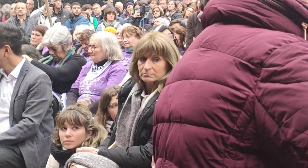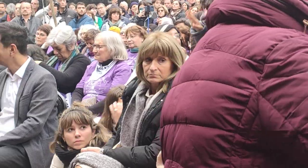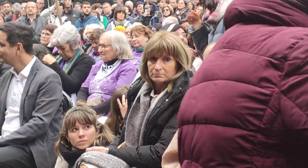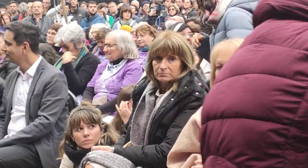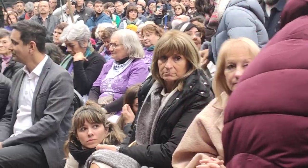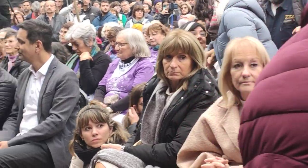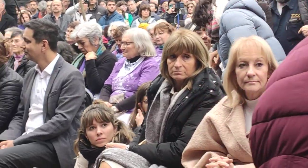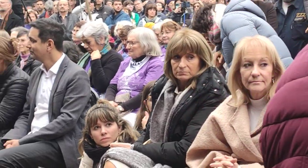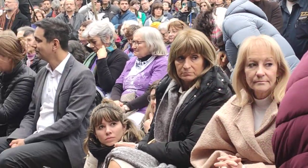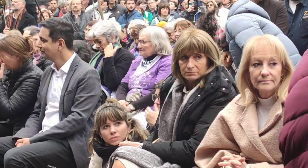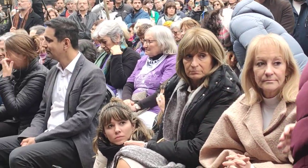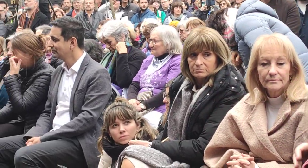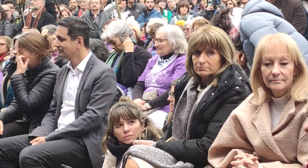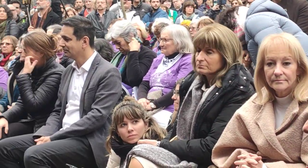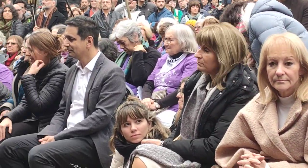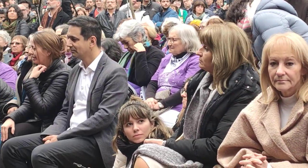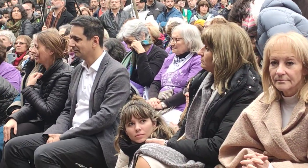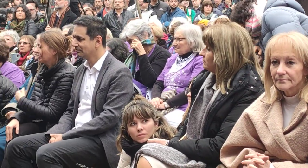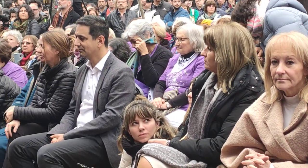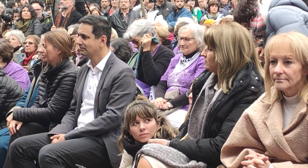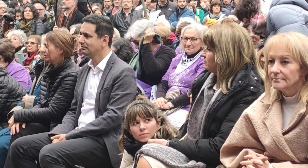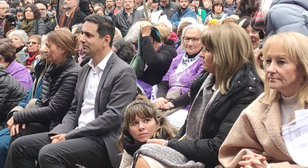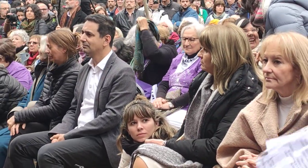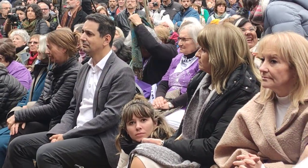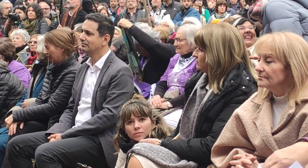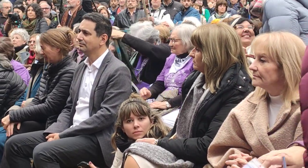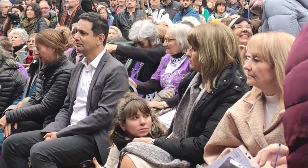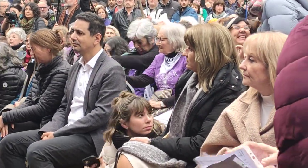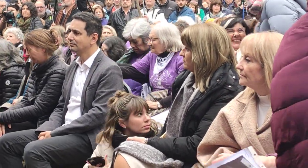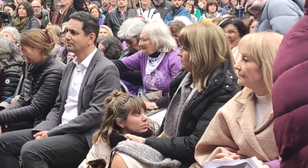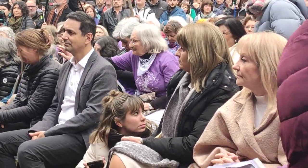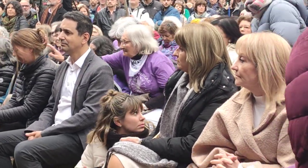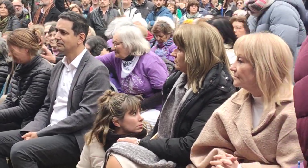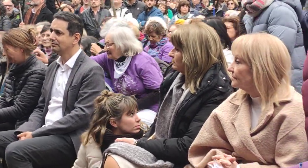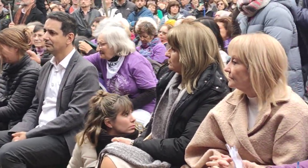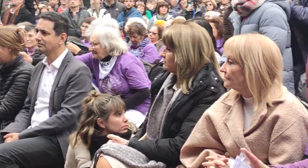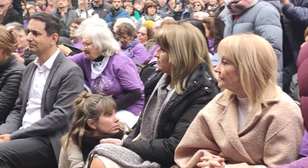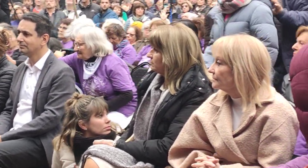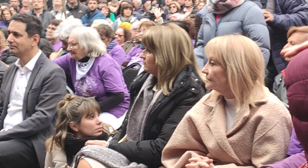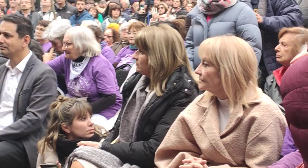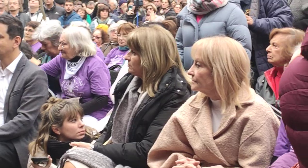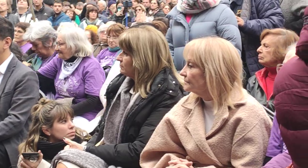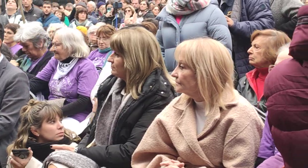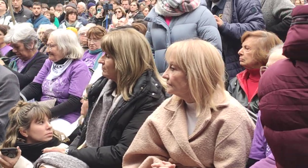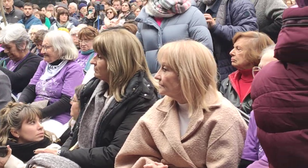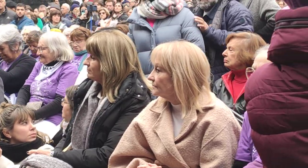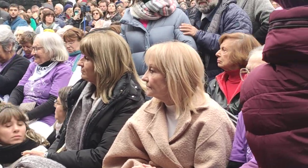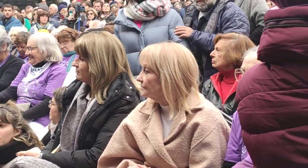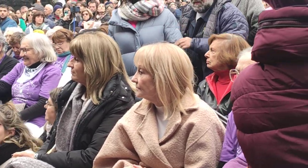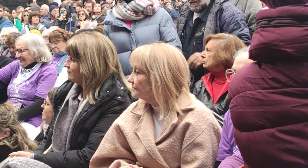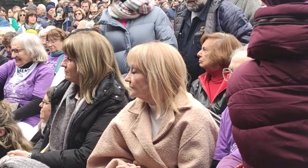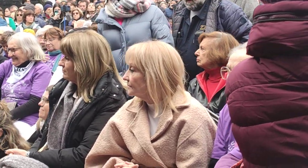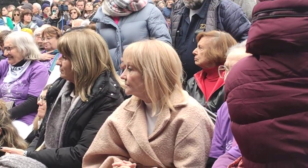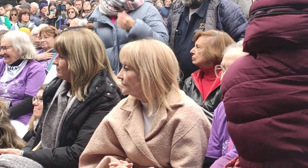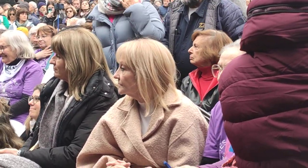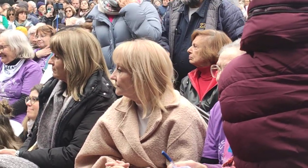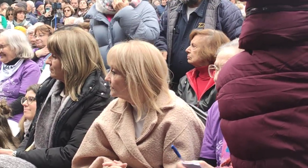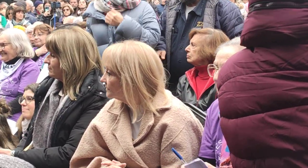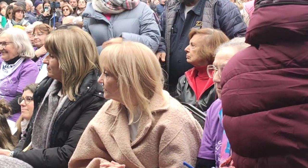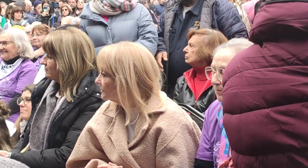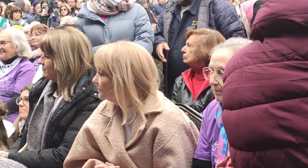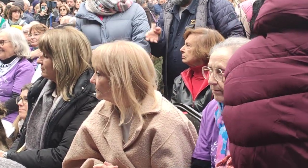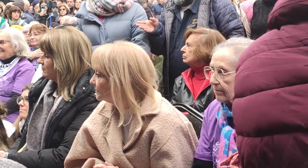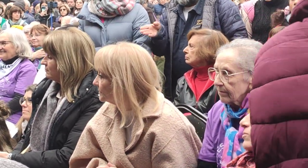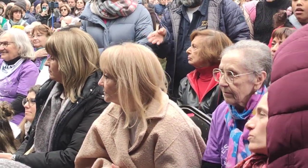Territorial, a la UPUTA, al Departamento de Desarrollo Urbano, a Espacios Públicos, a la UTAP, a